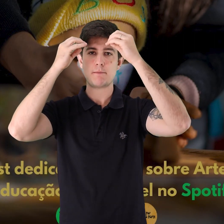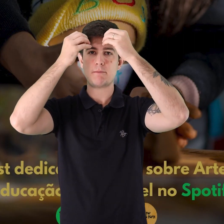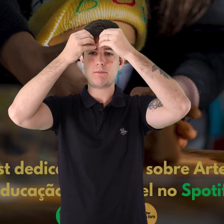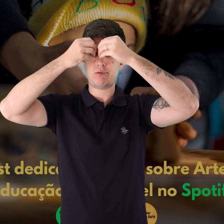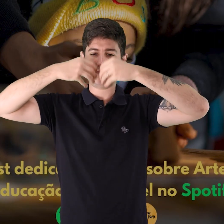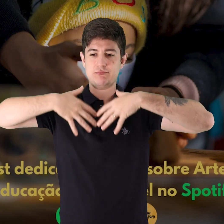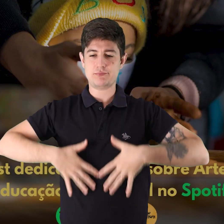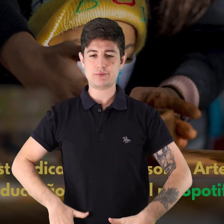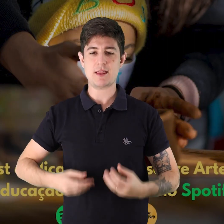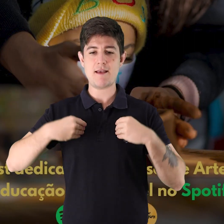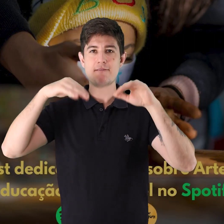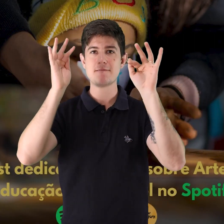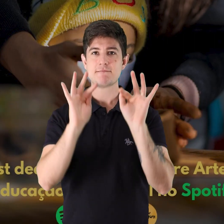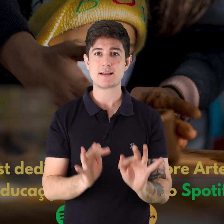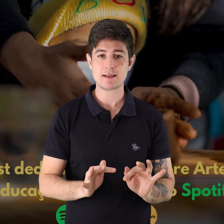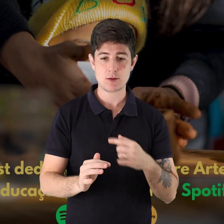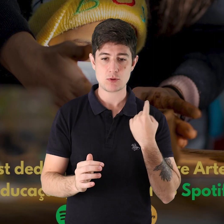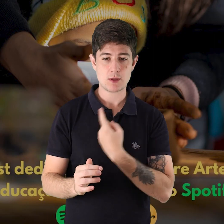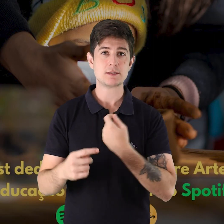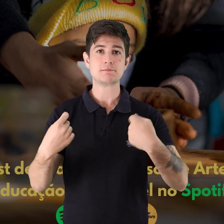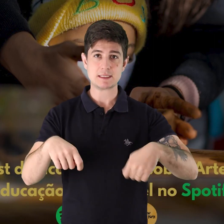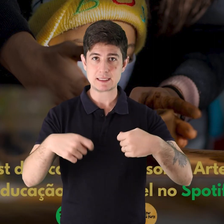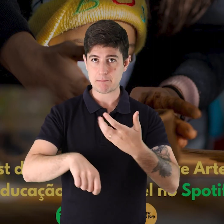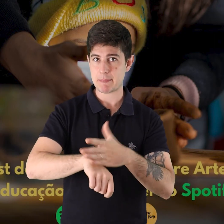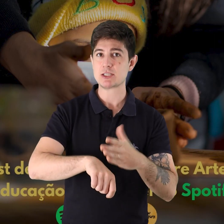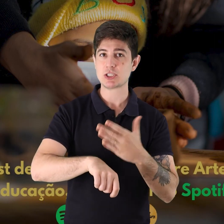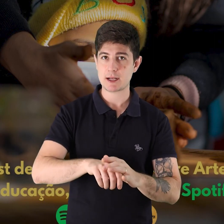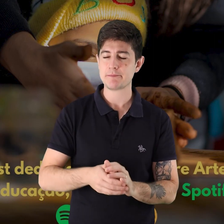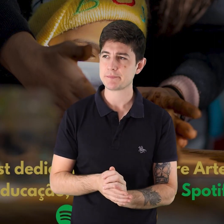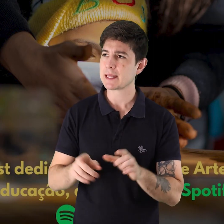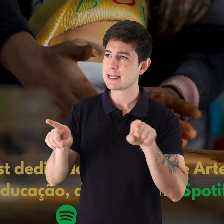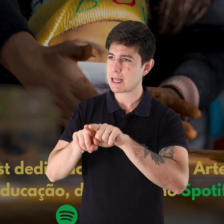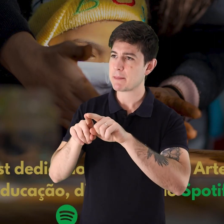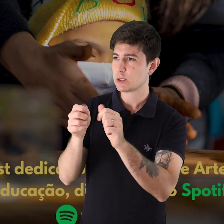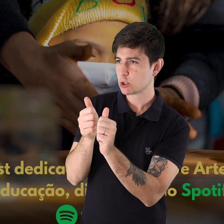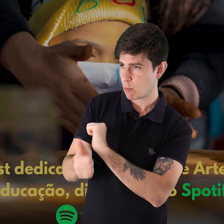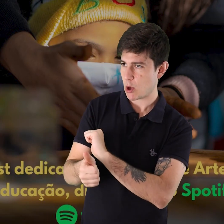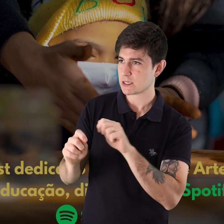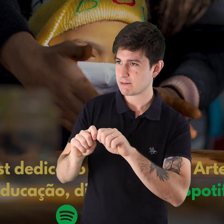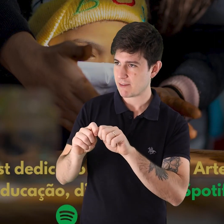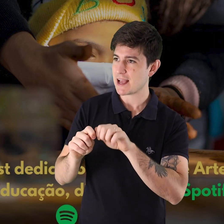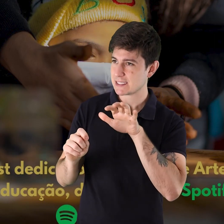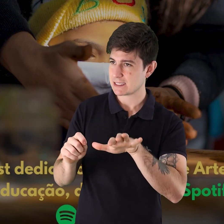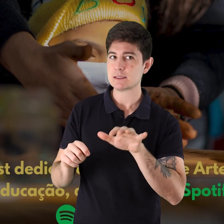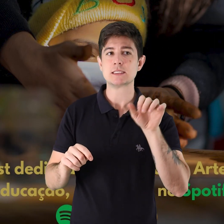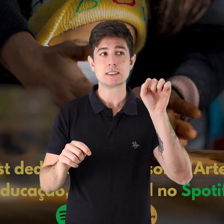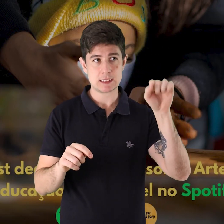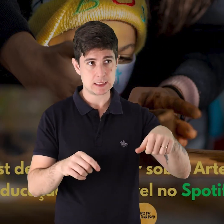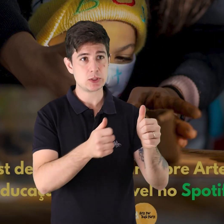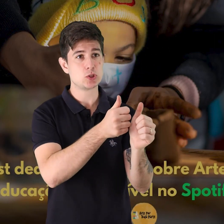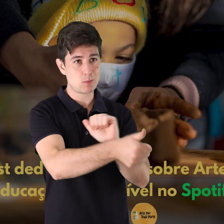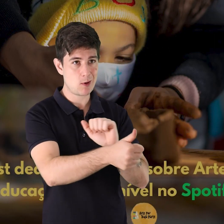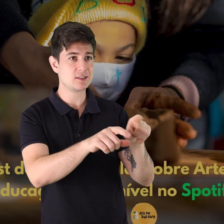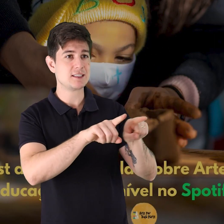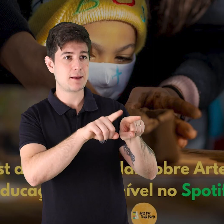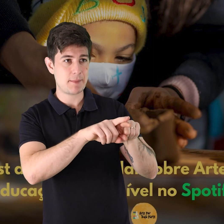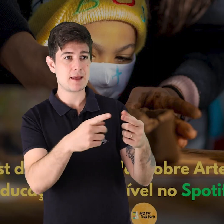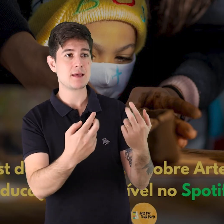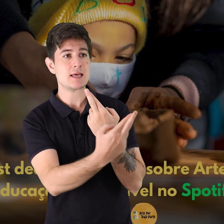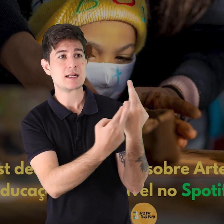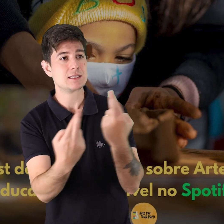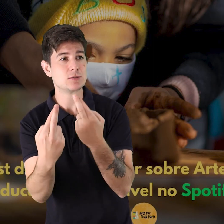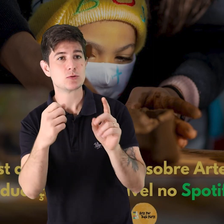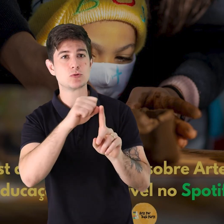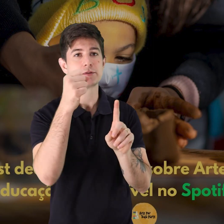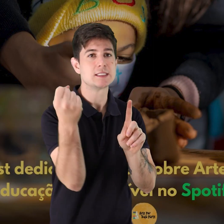liberar o hormônio de felicidade, a gente tem que praticar. Acho que o esporte também faz isso, não faz? O esporte também faz isso. Então, as